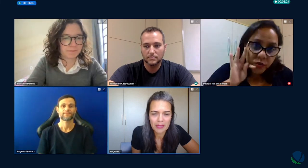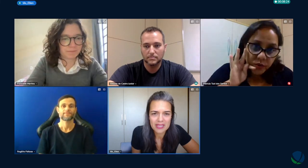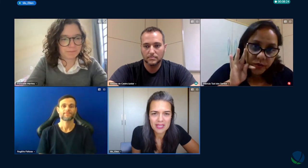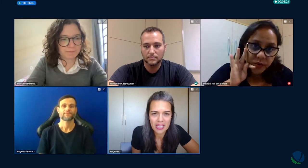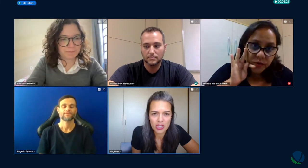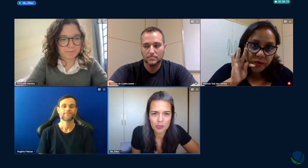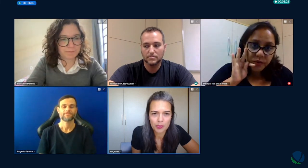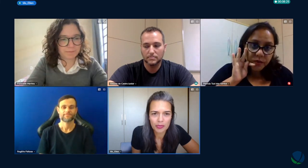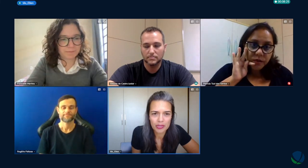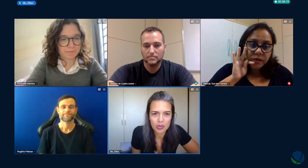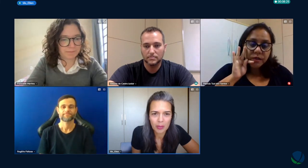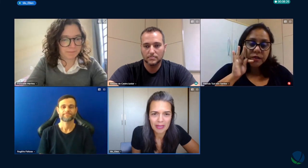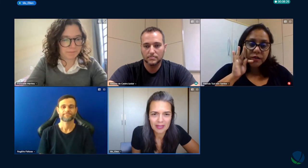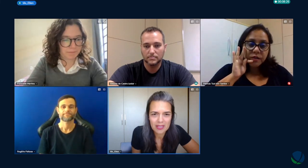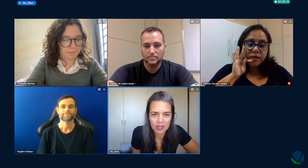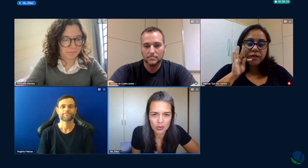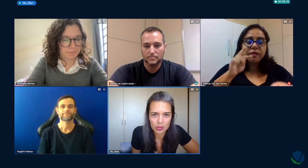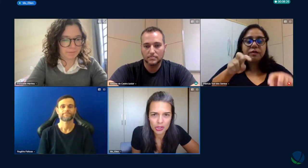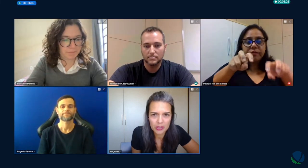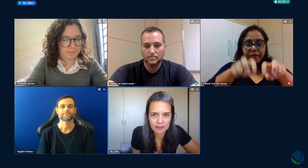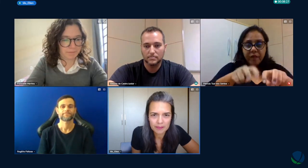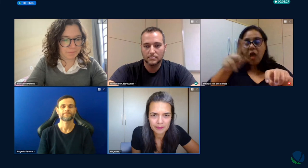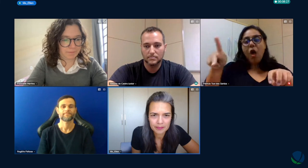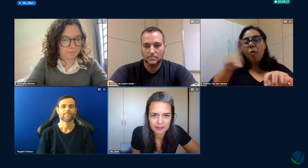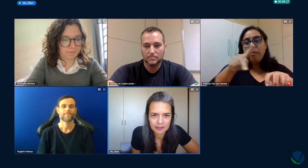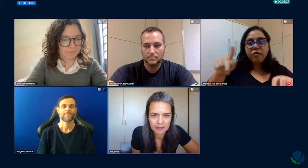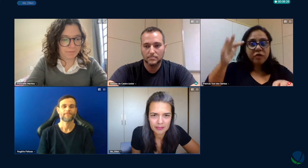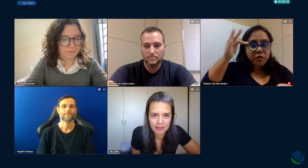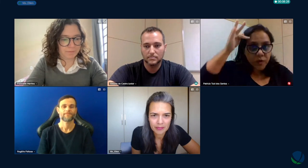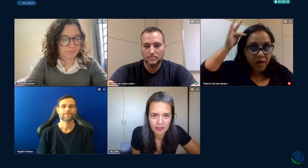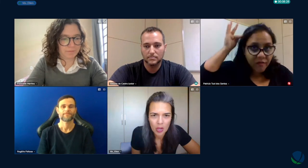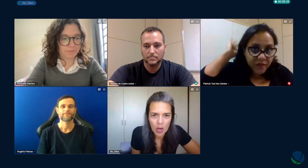composta pela presidente, professora Patrícia Tucci,